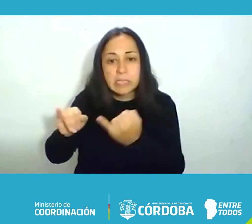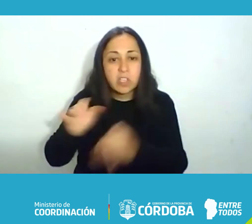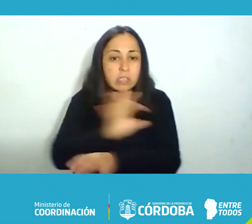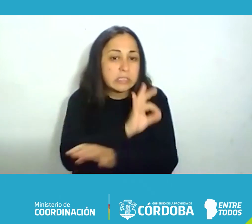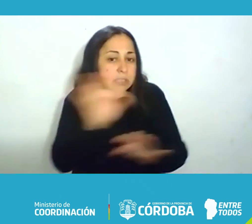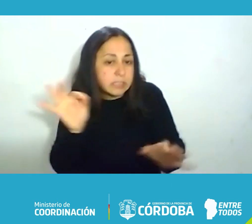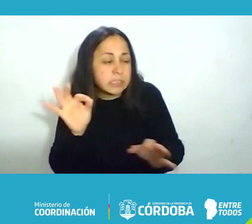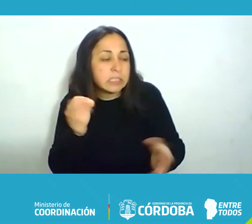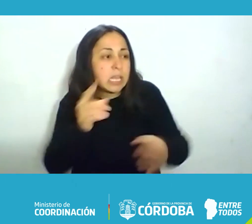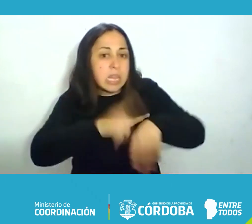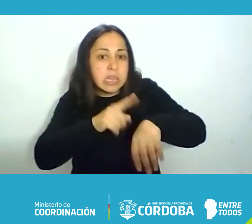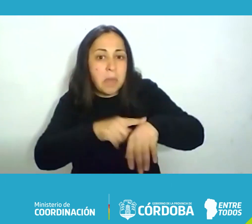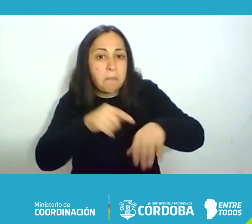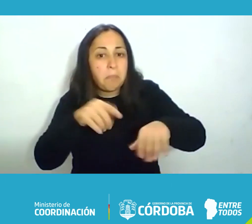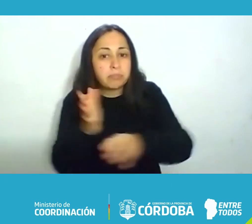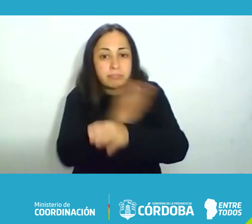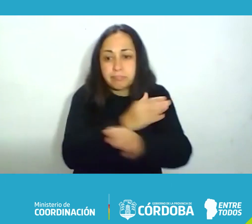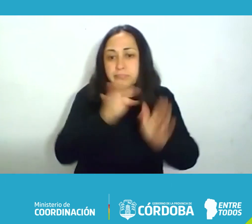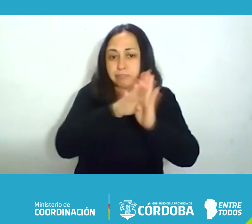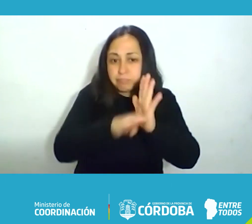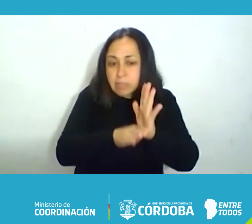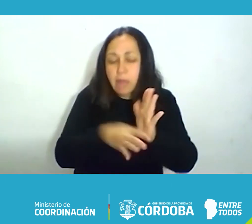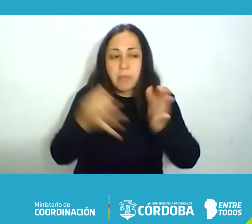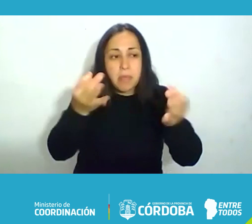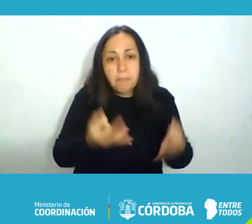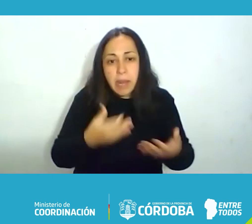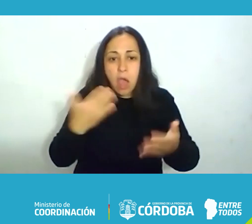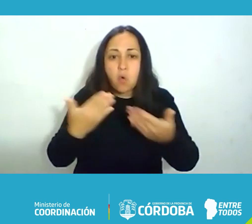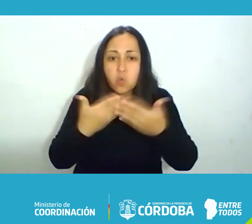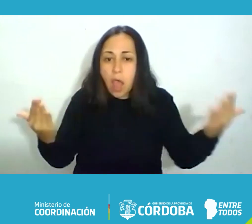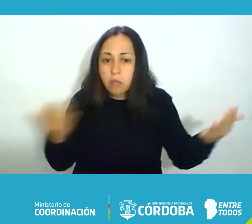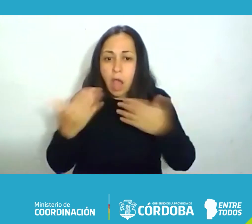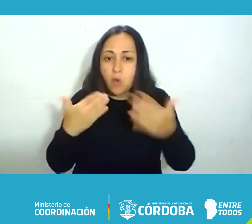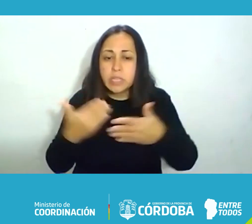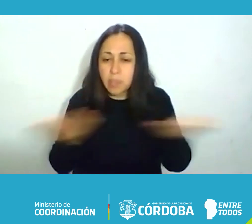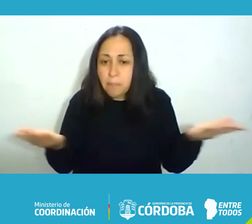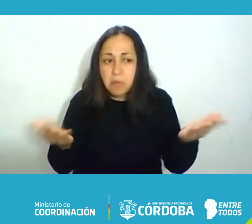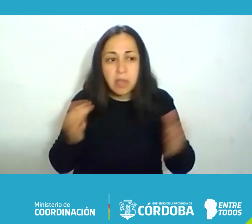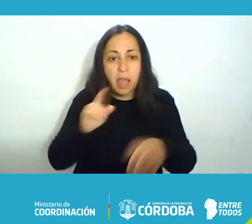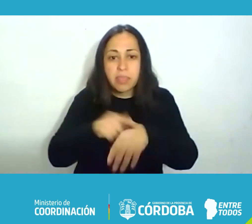los tiempos necesarios y reglamentarios para llevar adelante una audiencia pública.